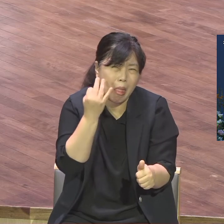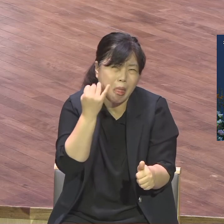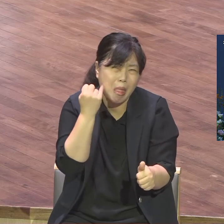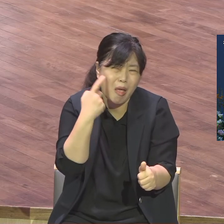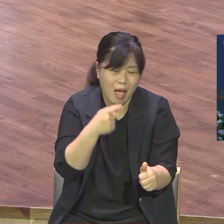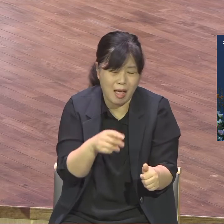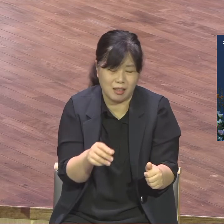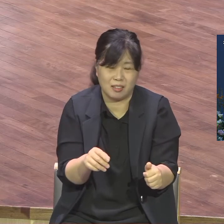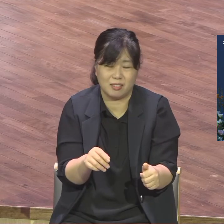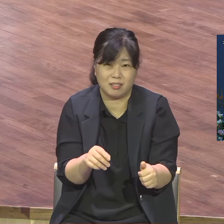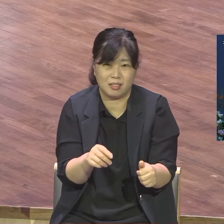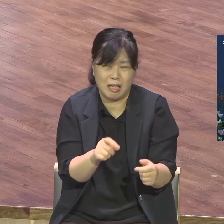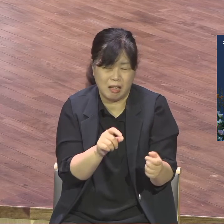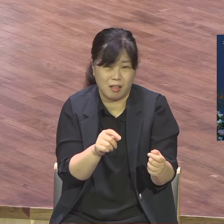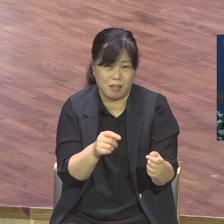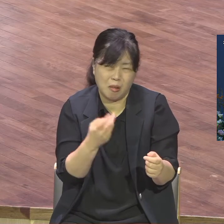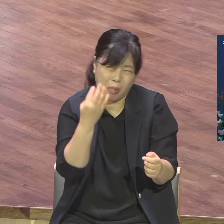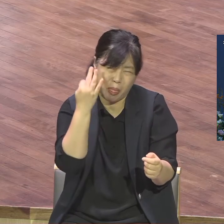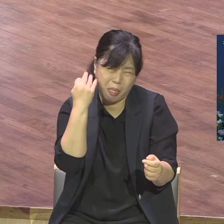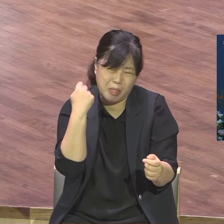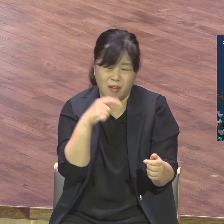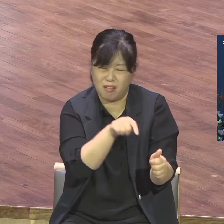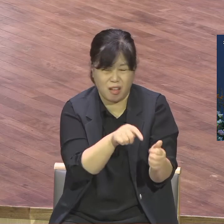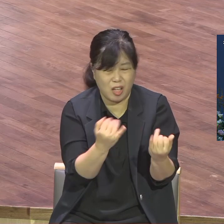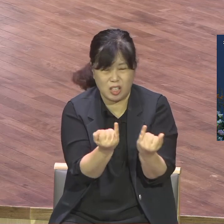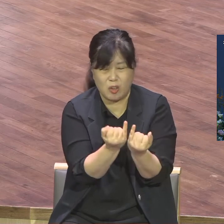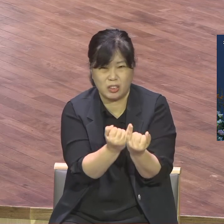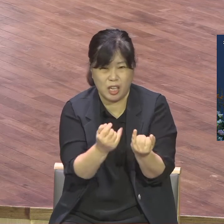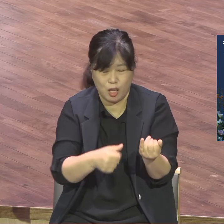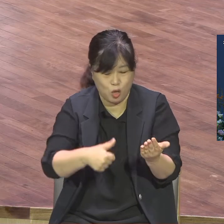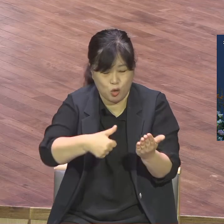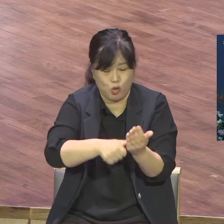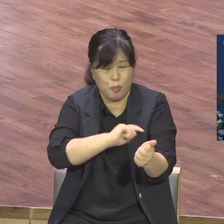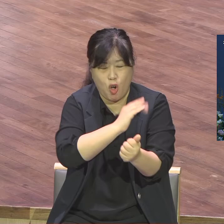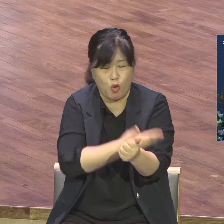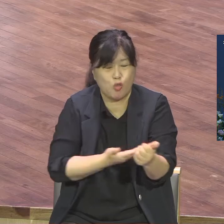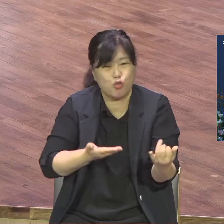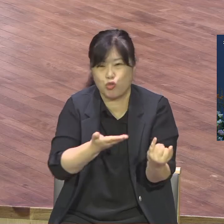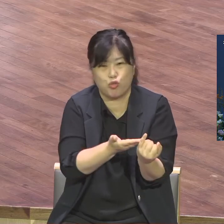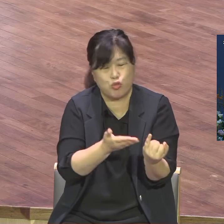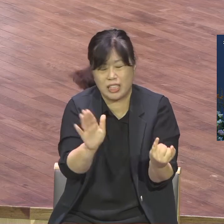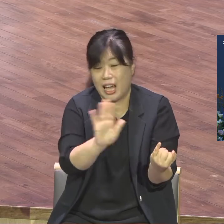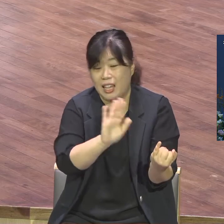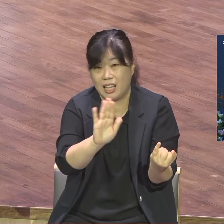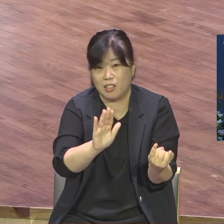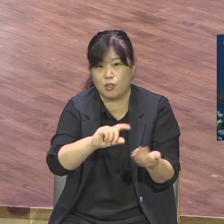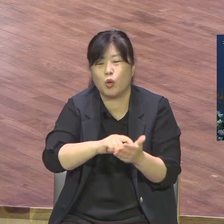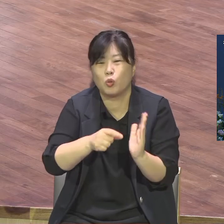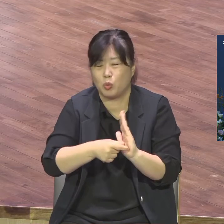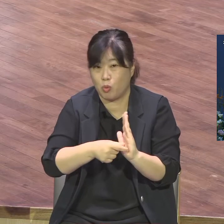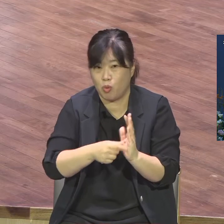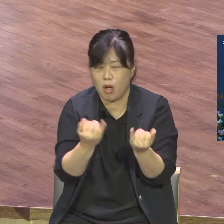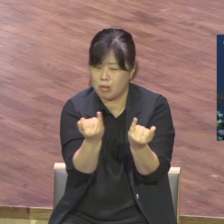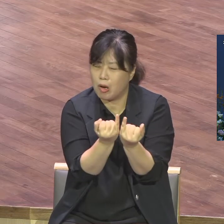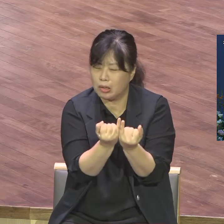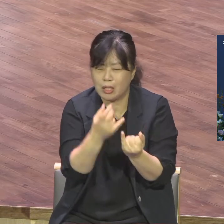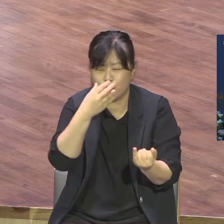당시 유대 남자들이 아침에 드리는 기도 중에 하나가 뭐냐?